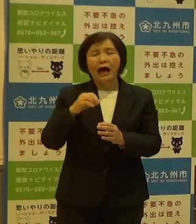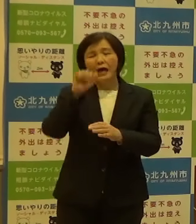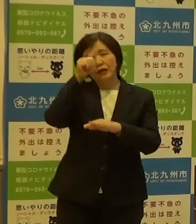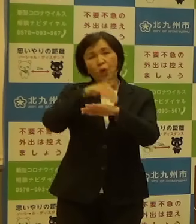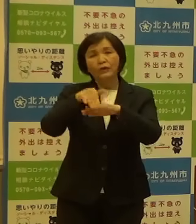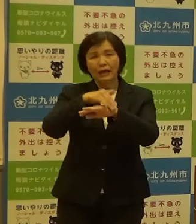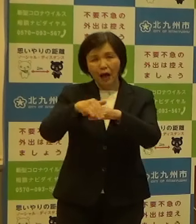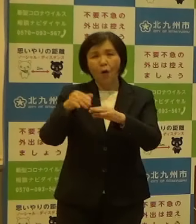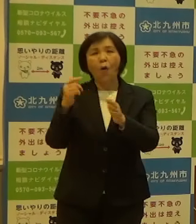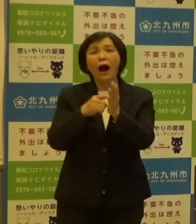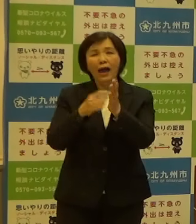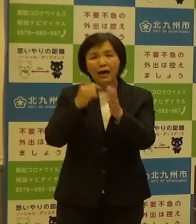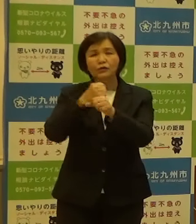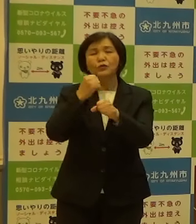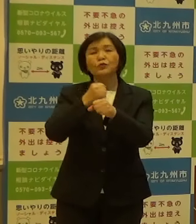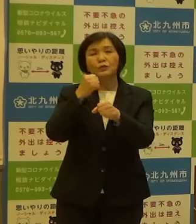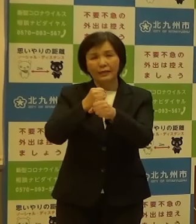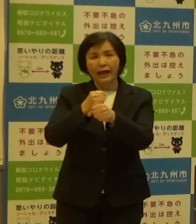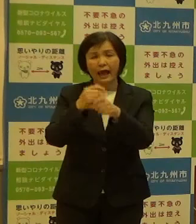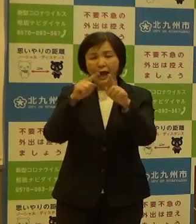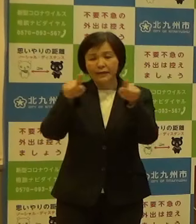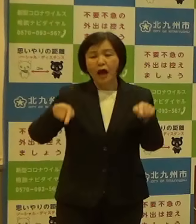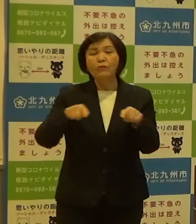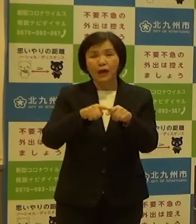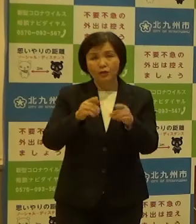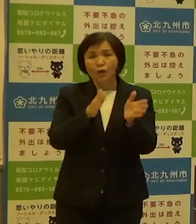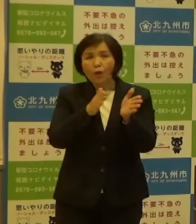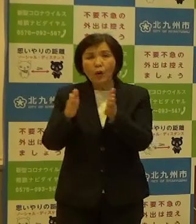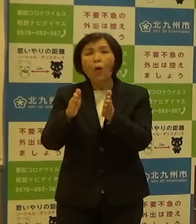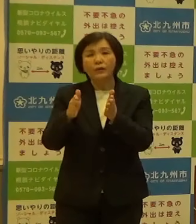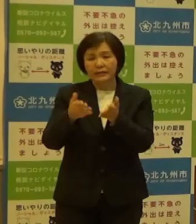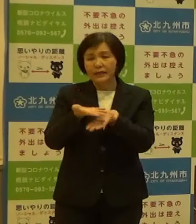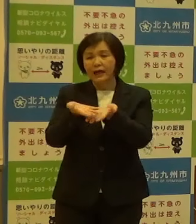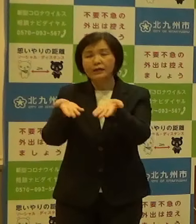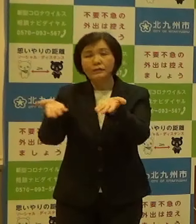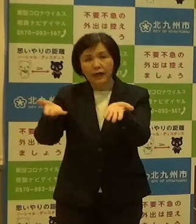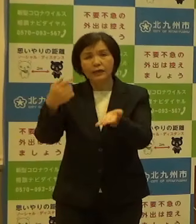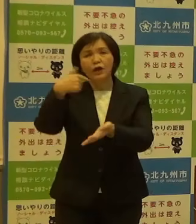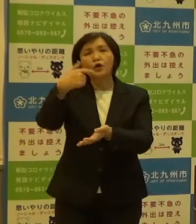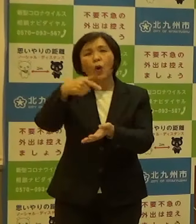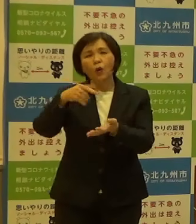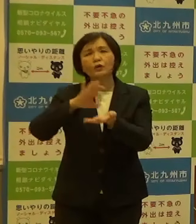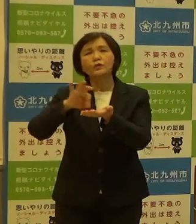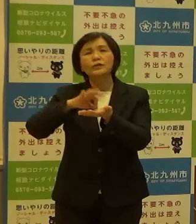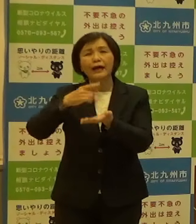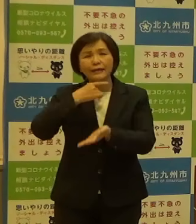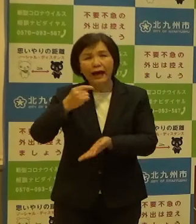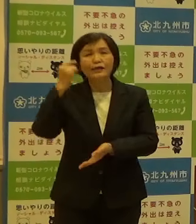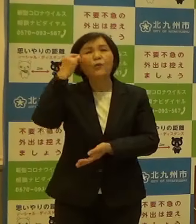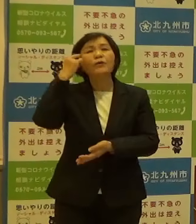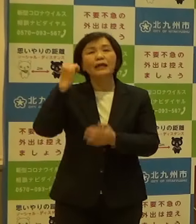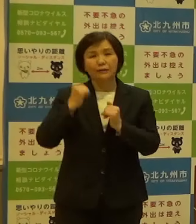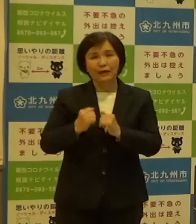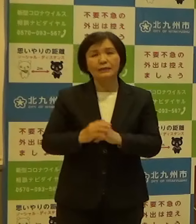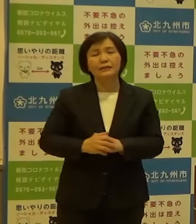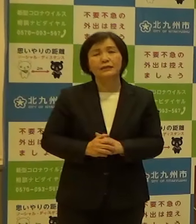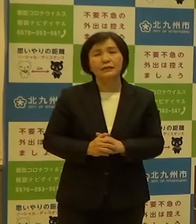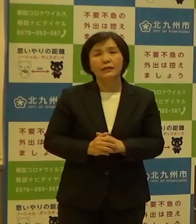ットを確保してぜひ導入していけるようにと思っております。その上で今できること